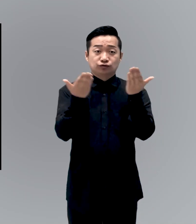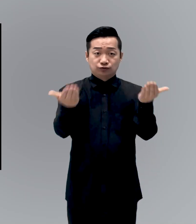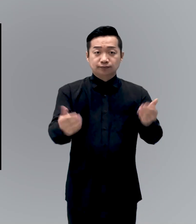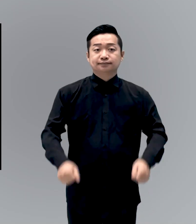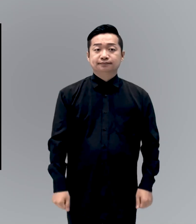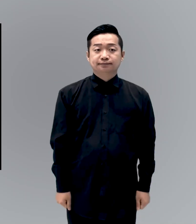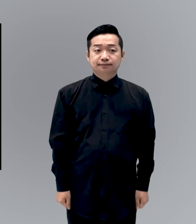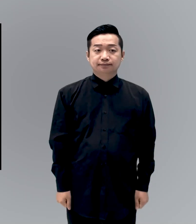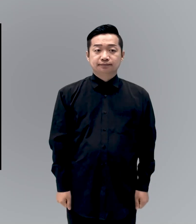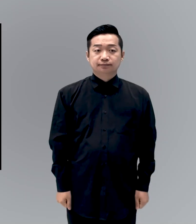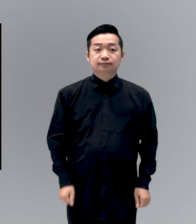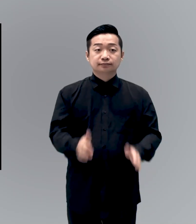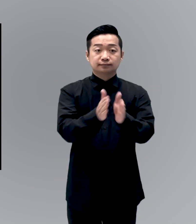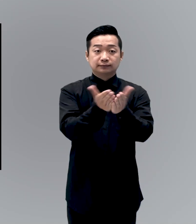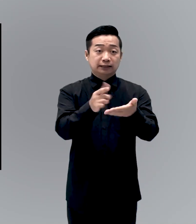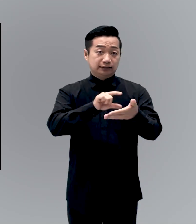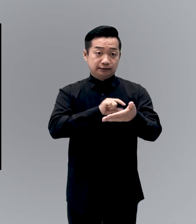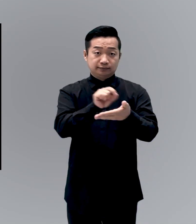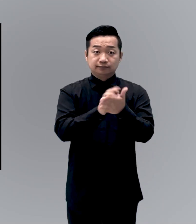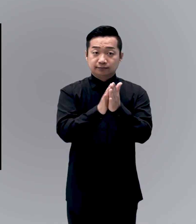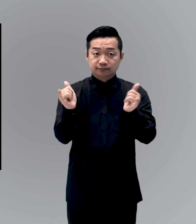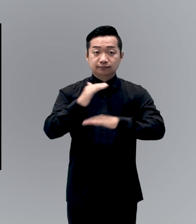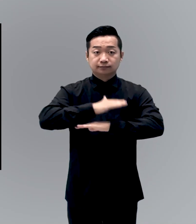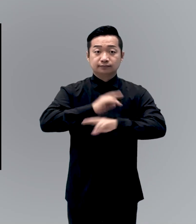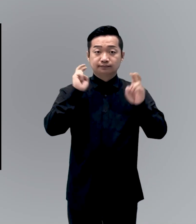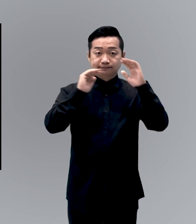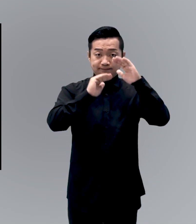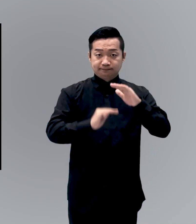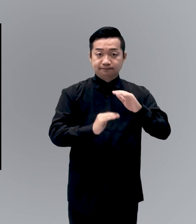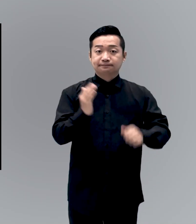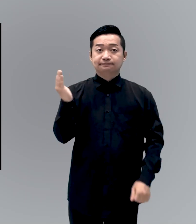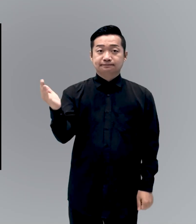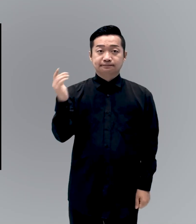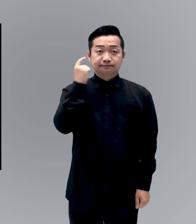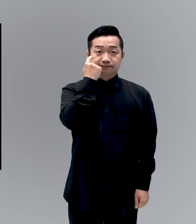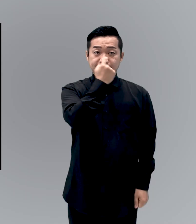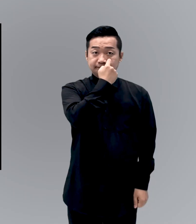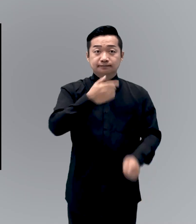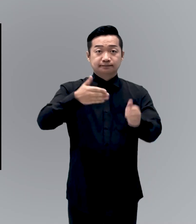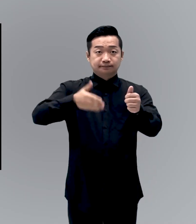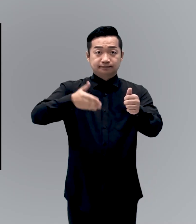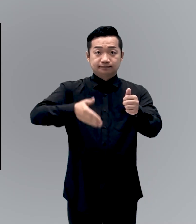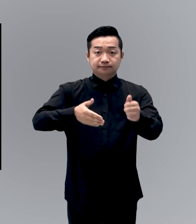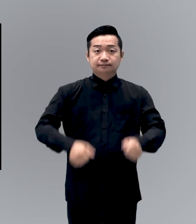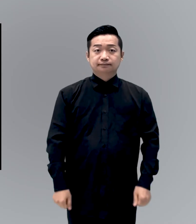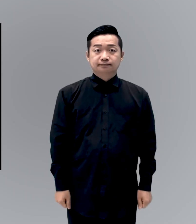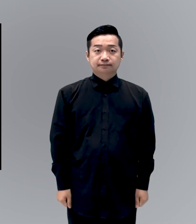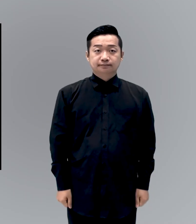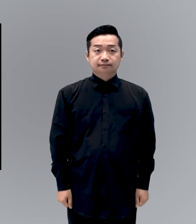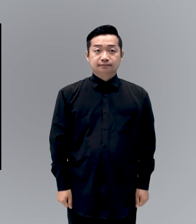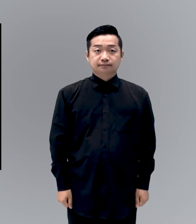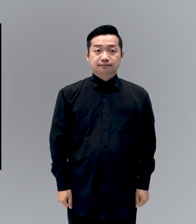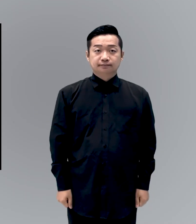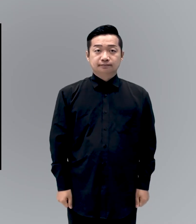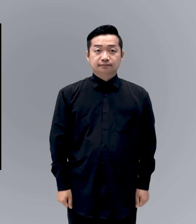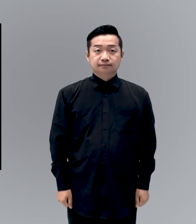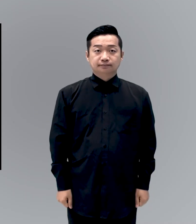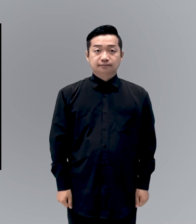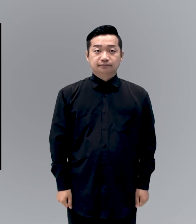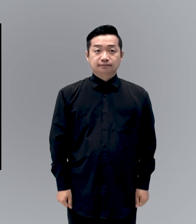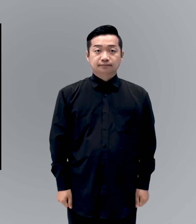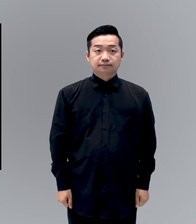이것은 결코 극단적이거나 편파적인 정의가 아닌 국민이 권력 집단을 철저하게 감시 감독하지 않는